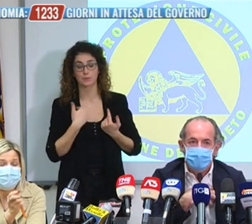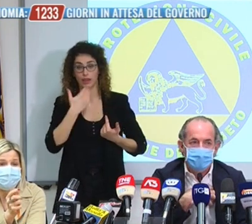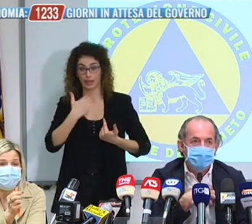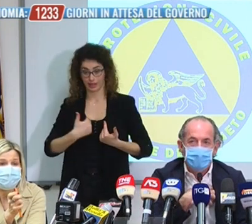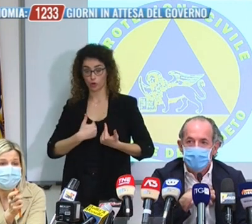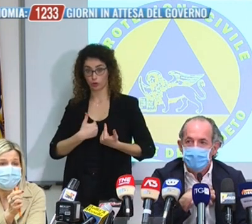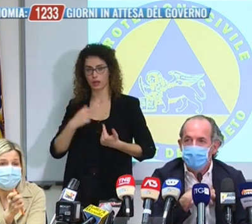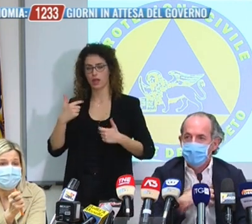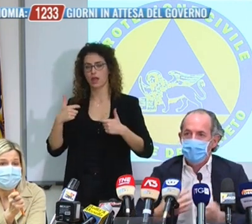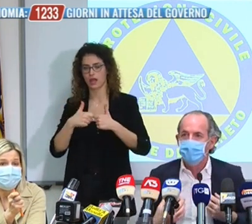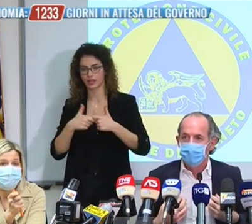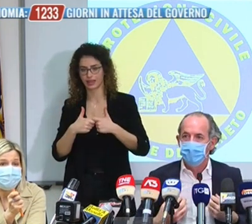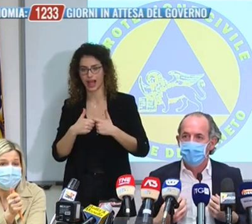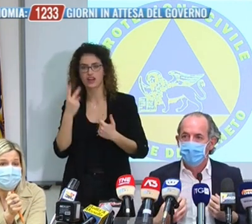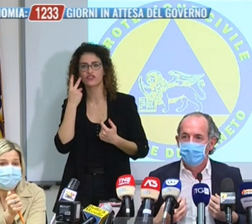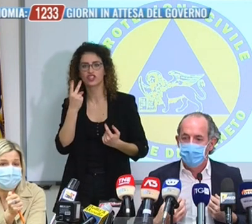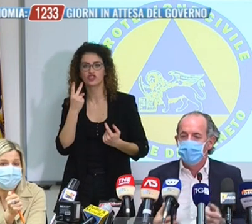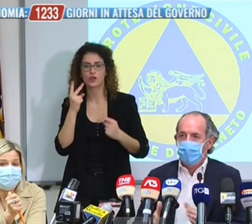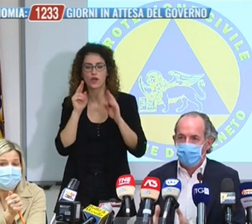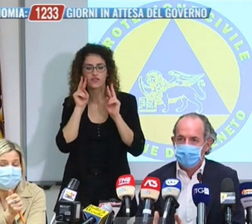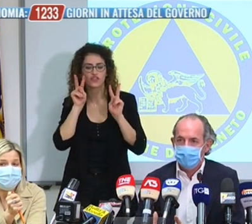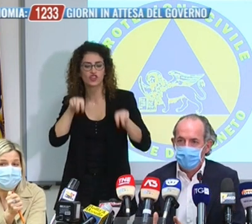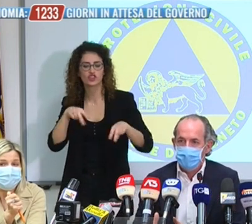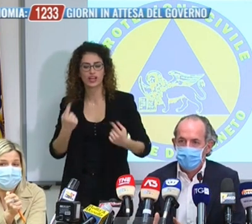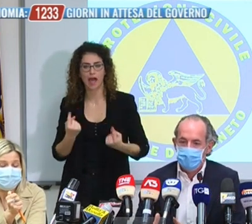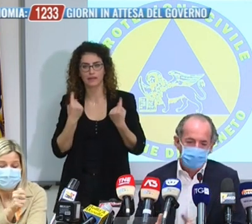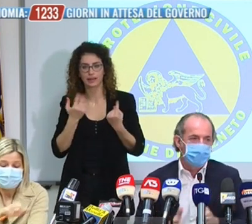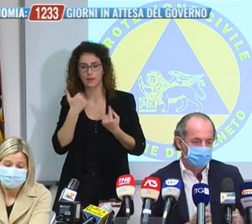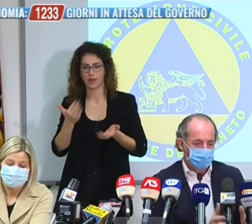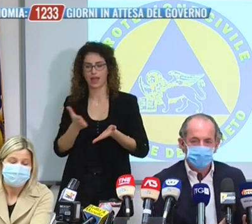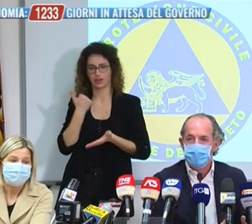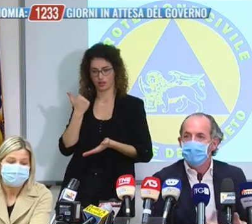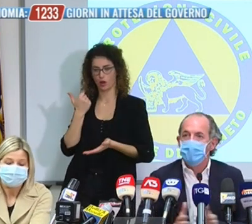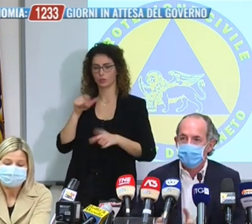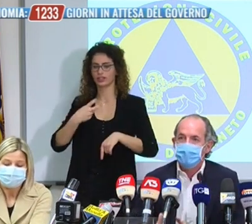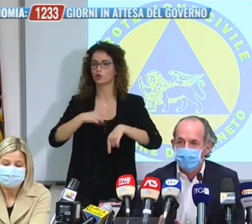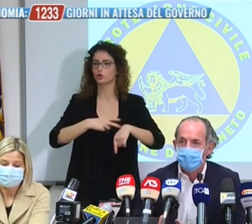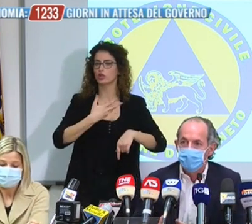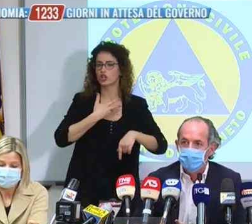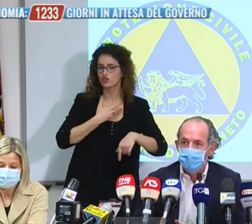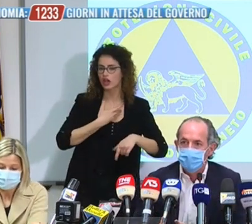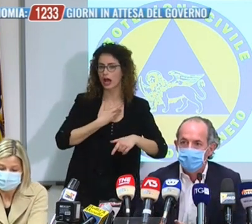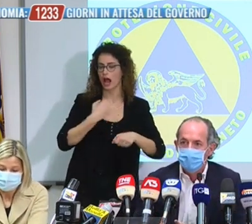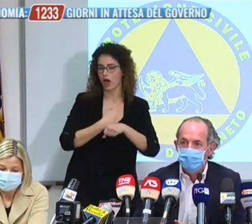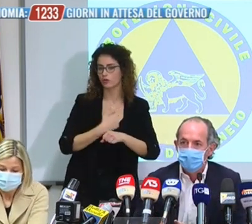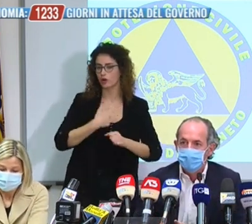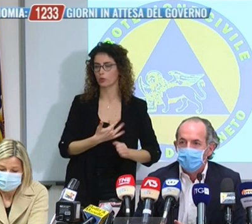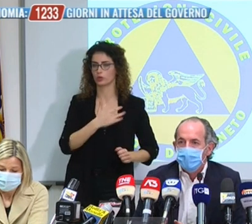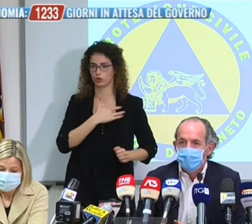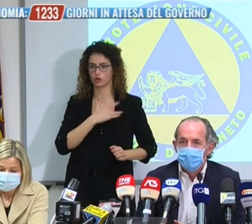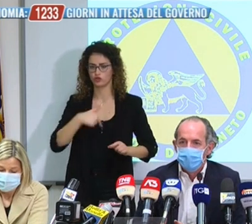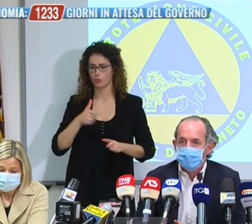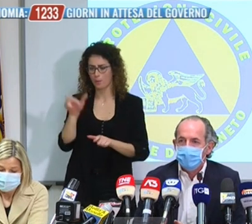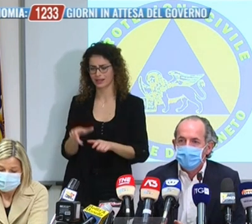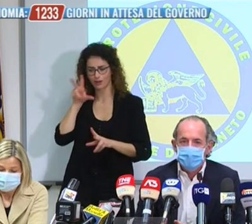la vigile attesa, perché? Perché un medico ha una professione, ha una deontologia e ha un paziente che lui conosce. E